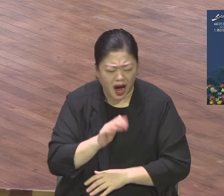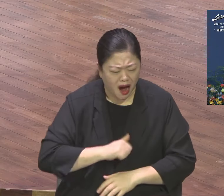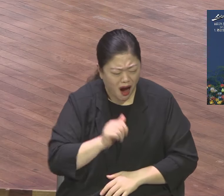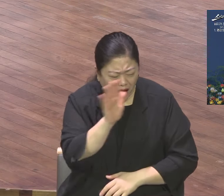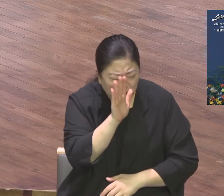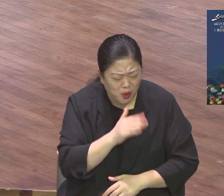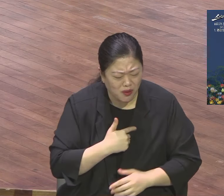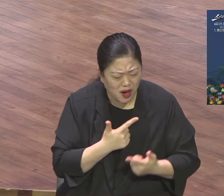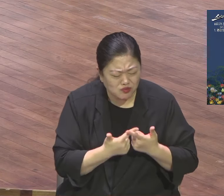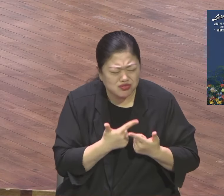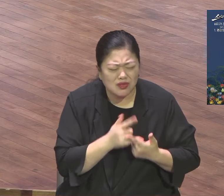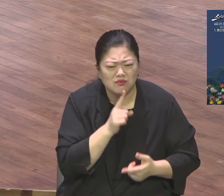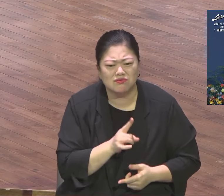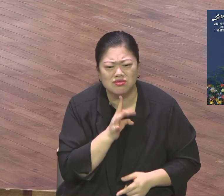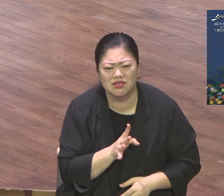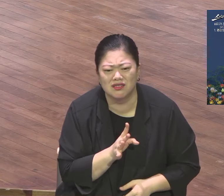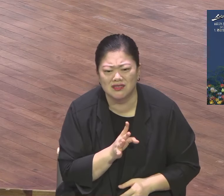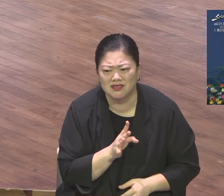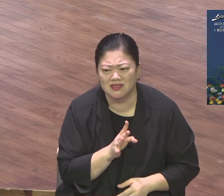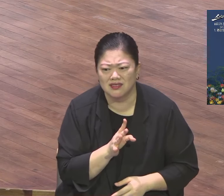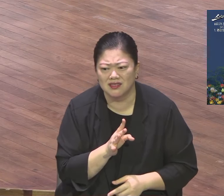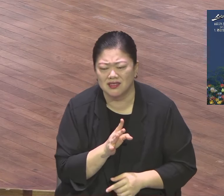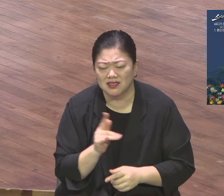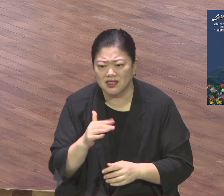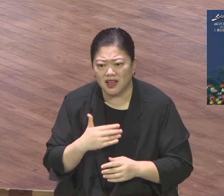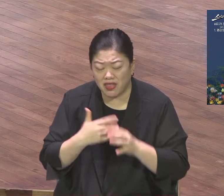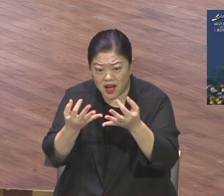그 사람을 외모로 보고 판단하지 마세요.